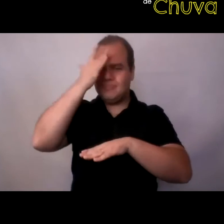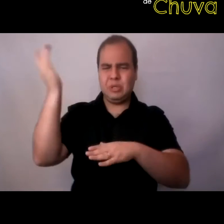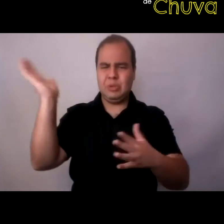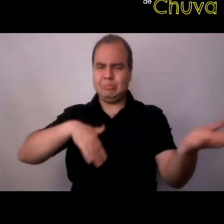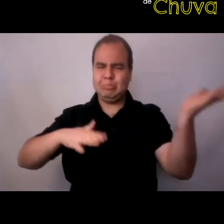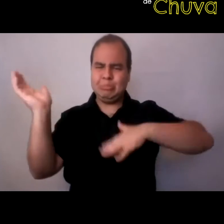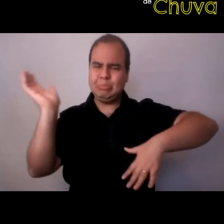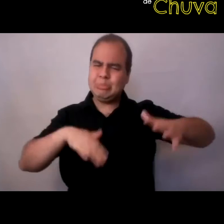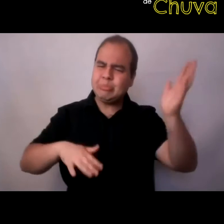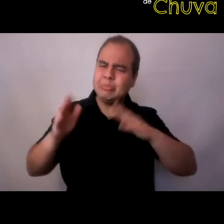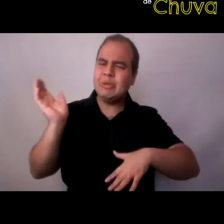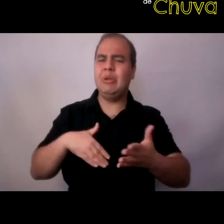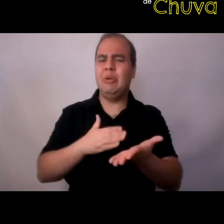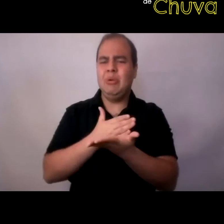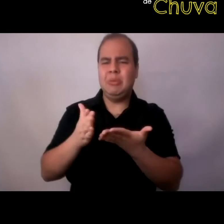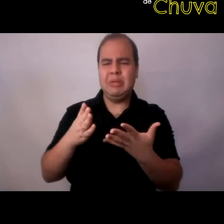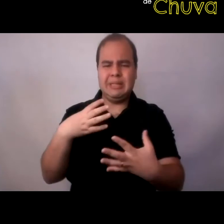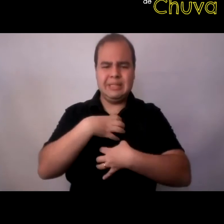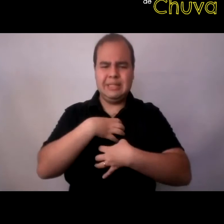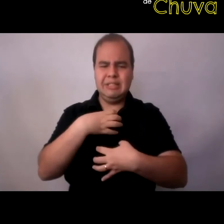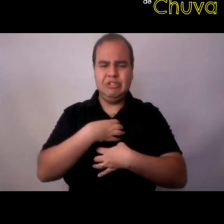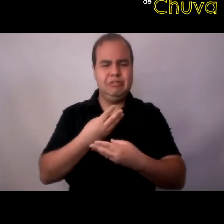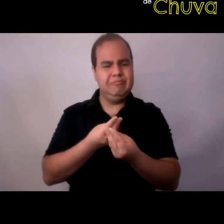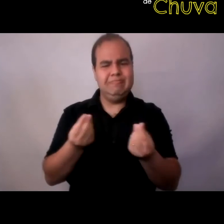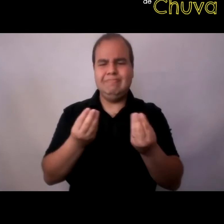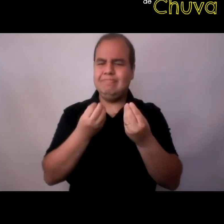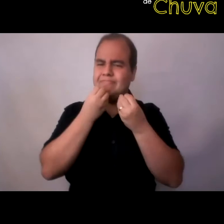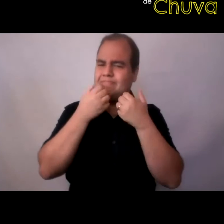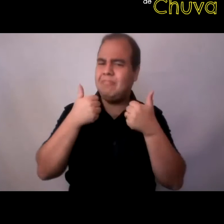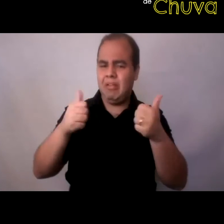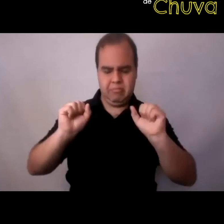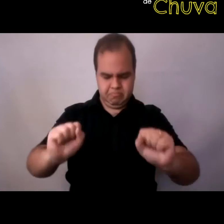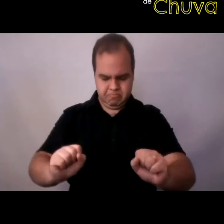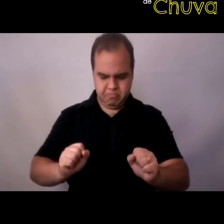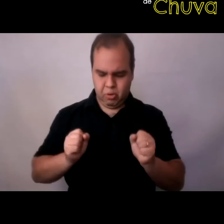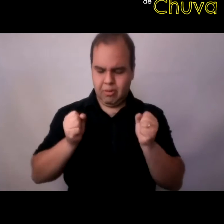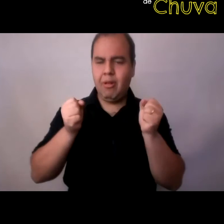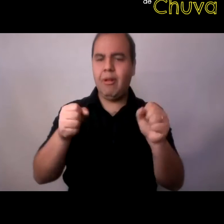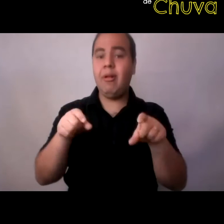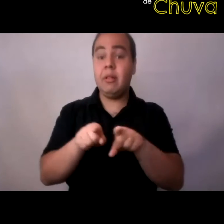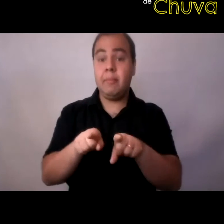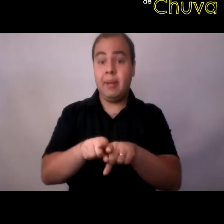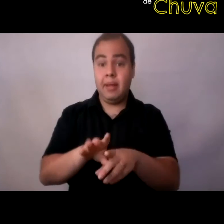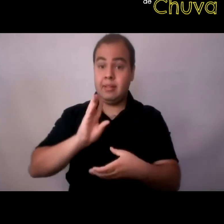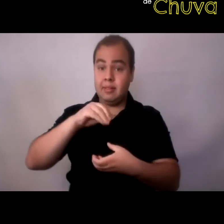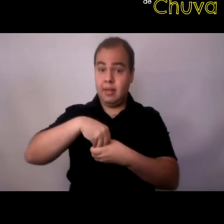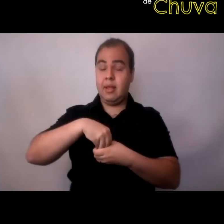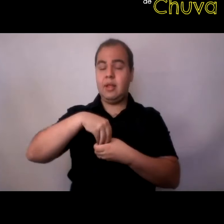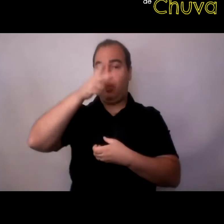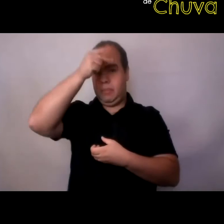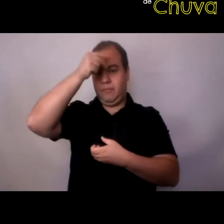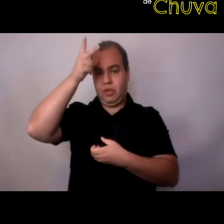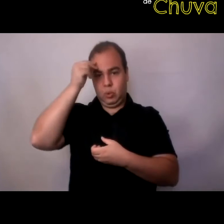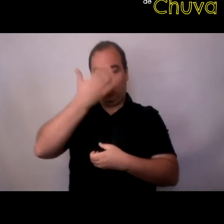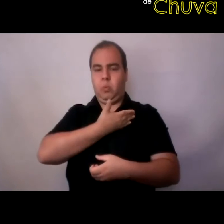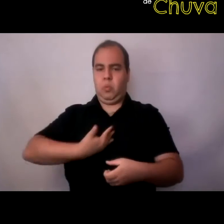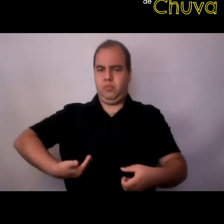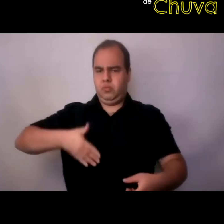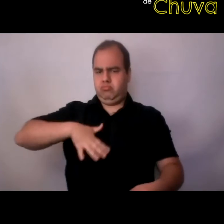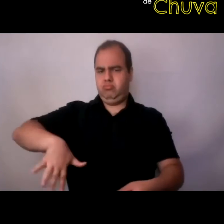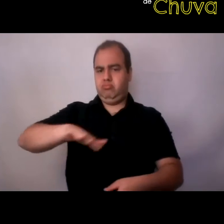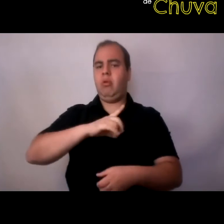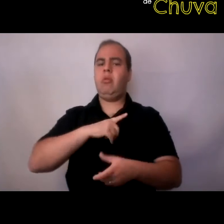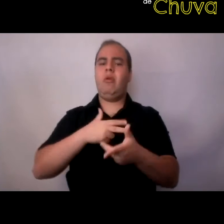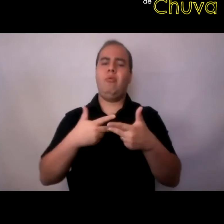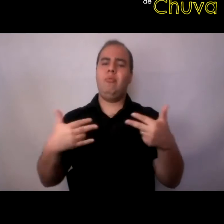se sentindo confortáveis, se empoderando, e dentro do poder público também tem muita coisa bonita acontecendo. O